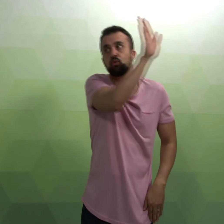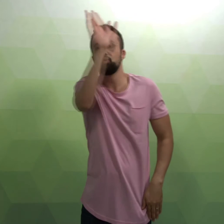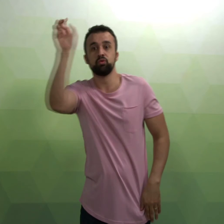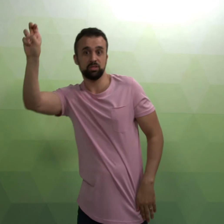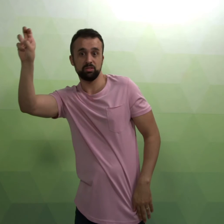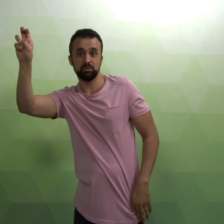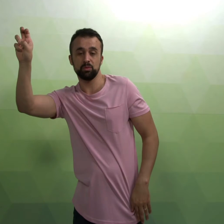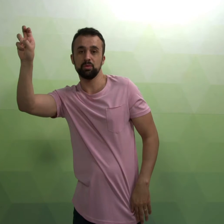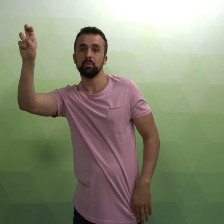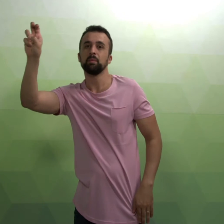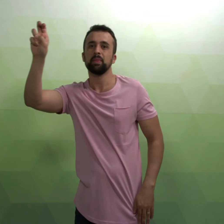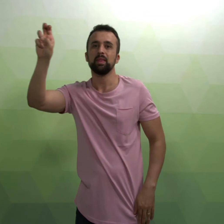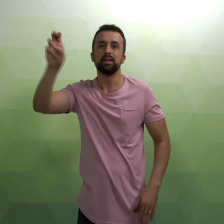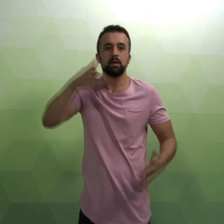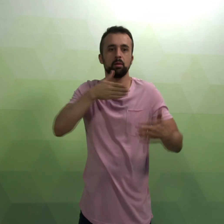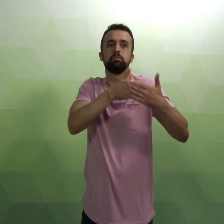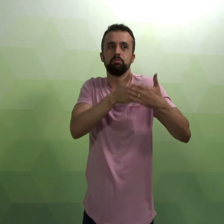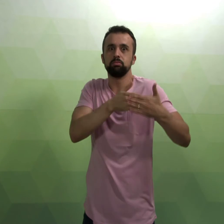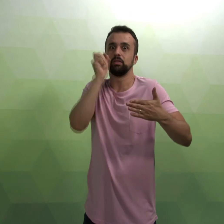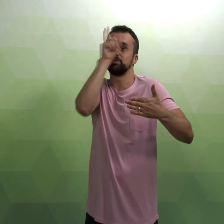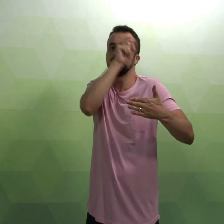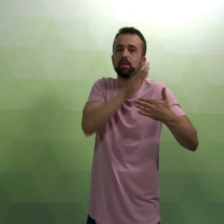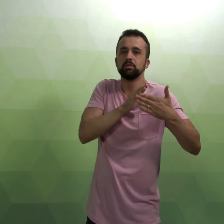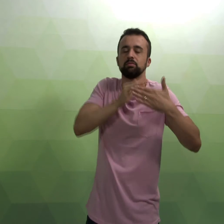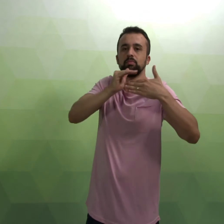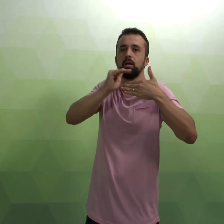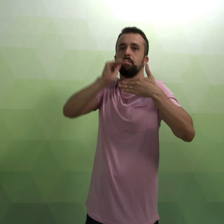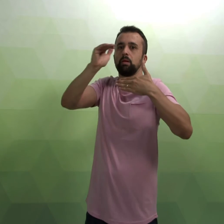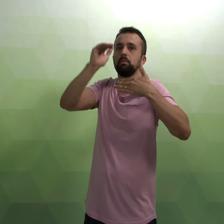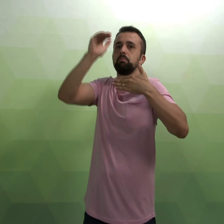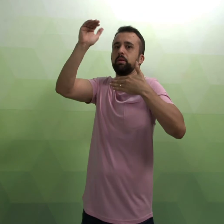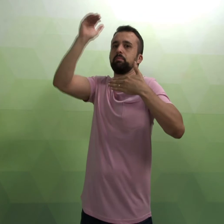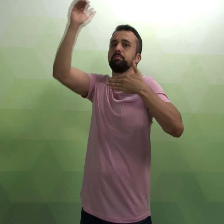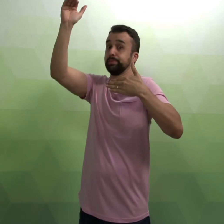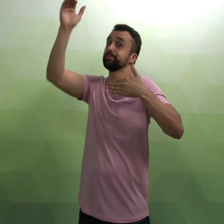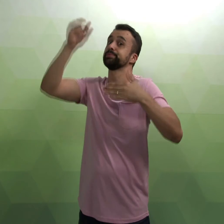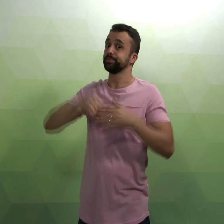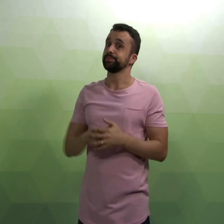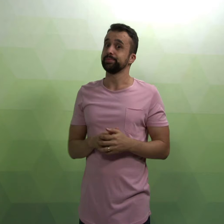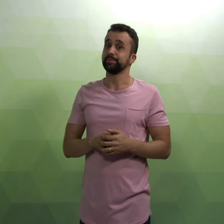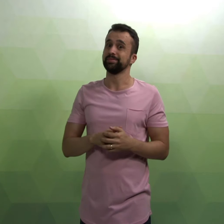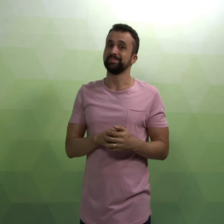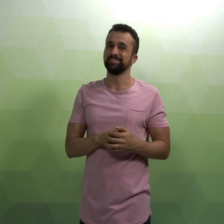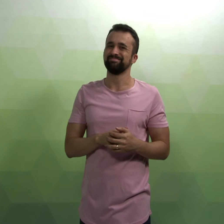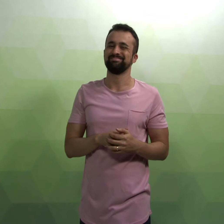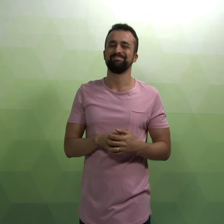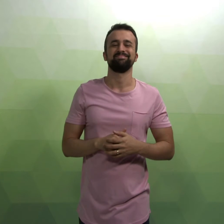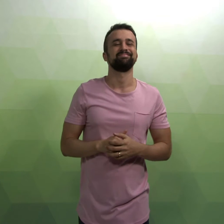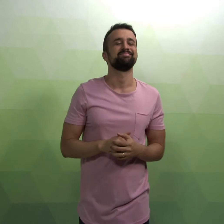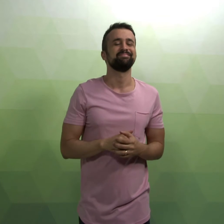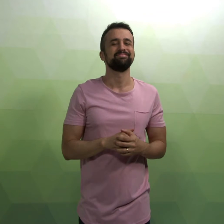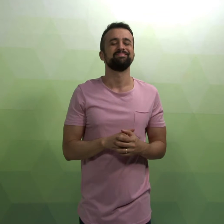atividade 1 a 5, o nível de dificuldade vai aumentando.